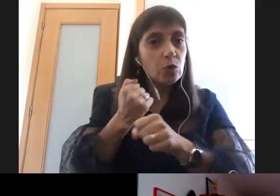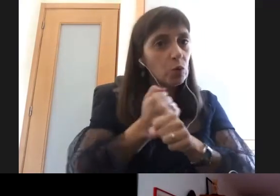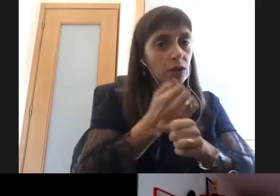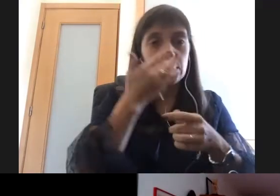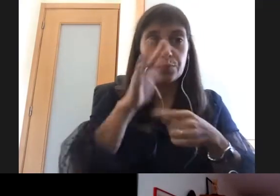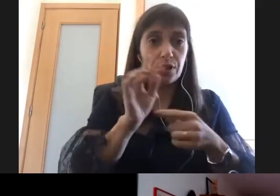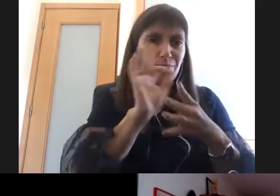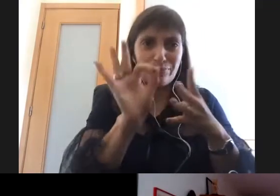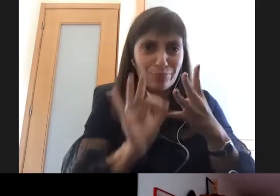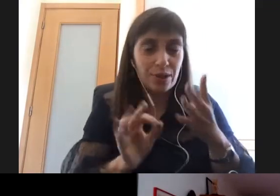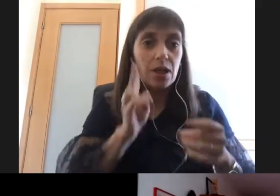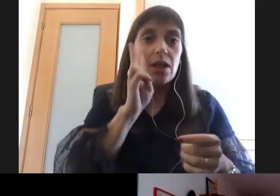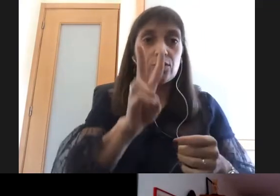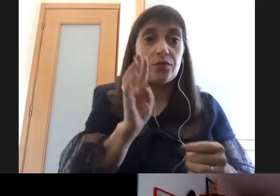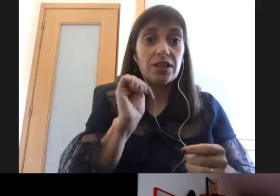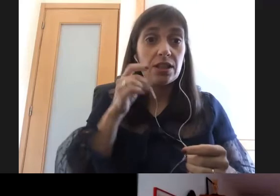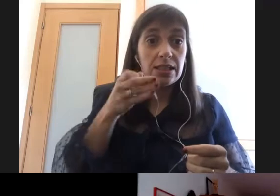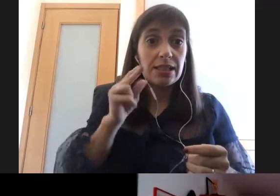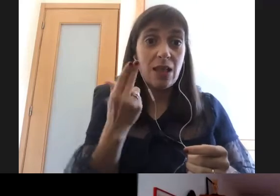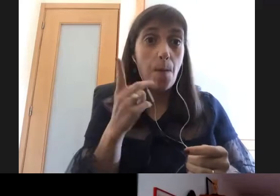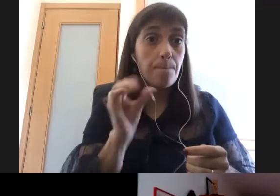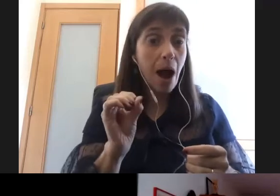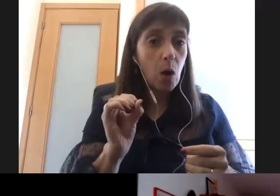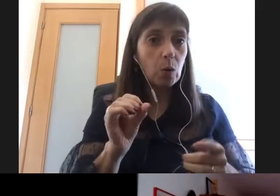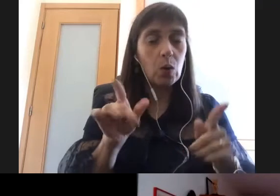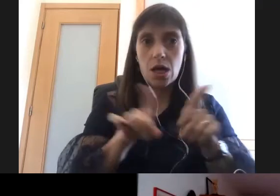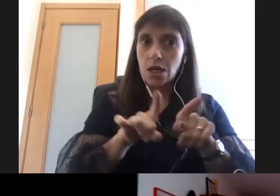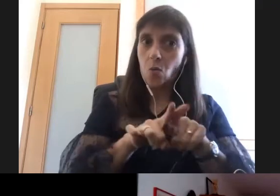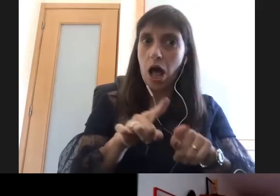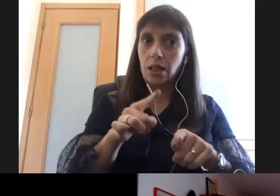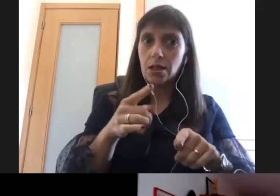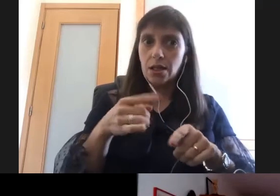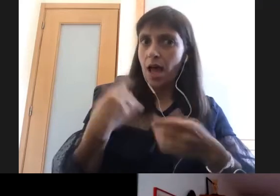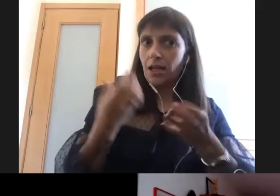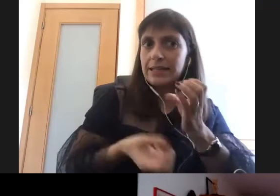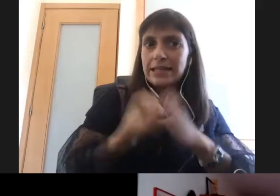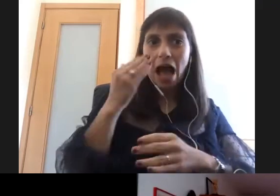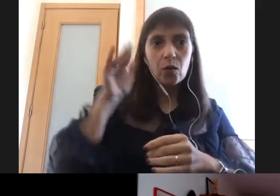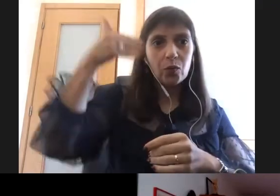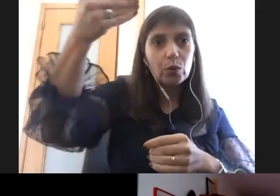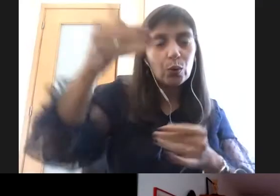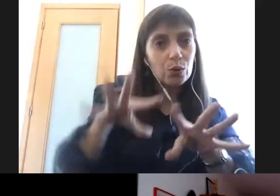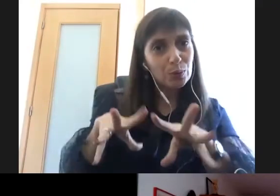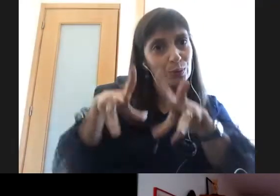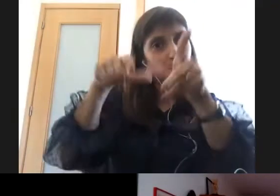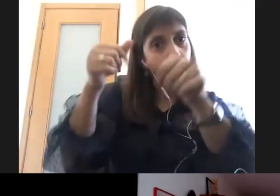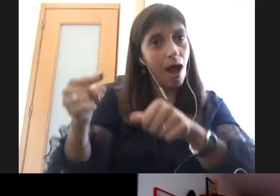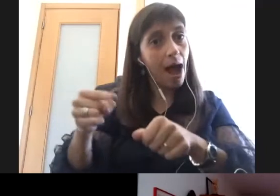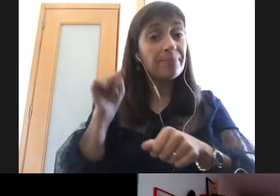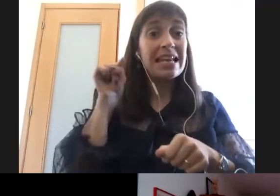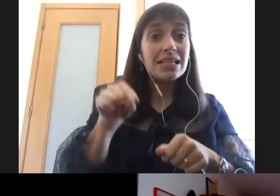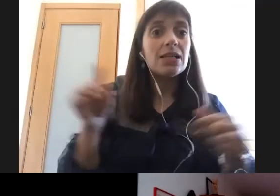São Paulo agressivamente construindo o futuro, isso está na